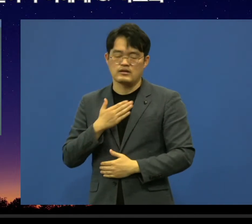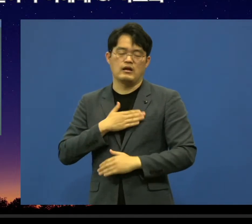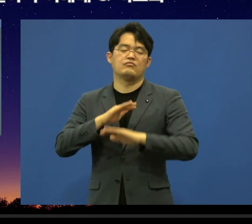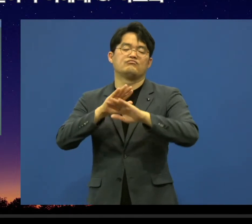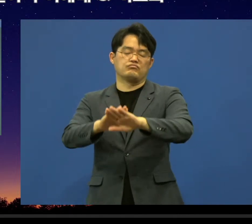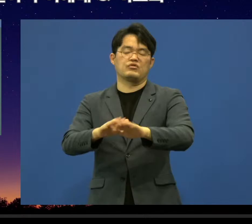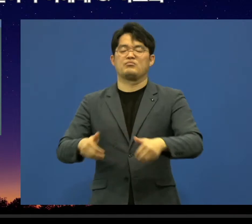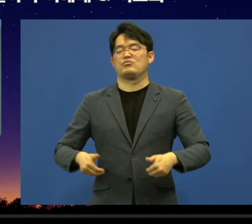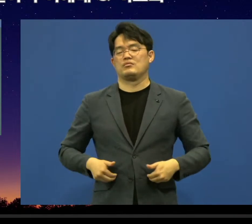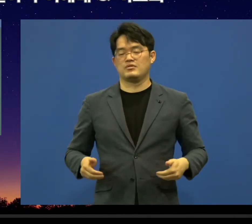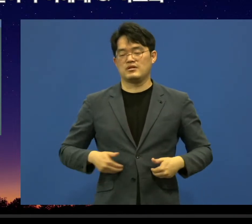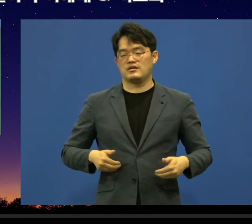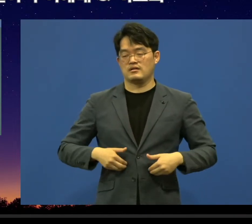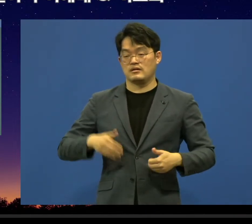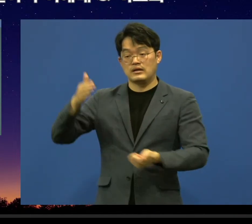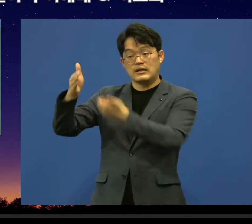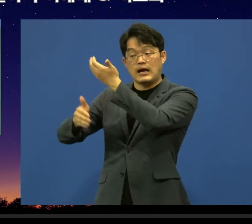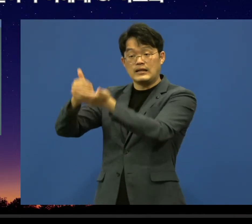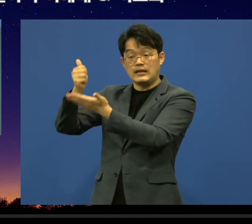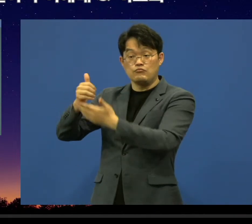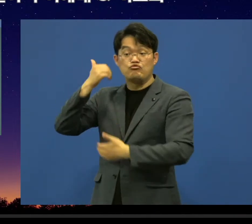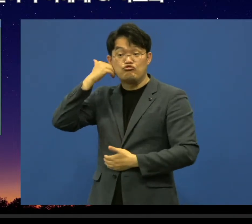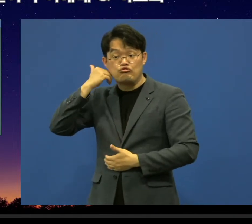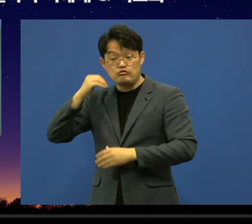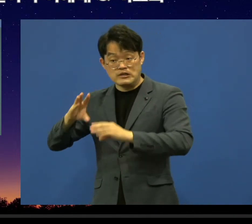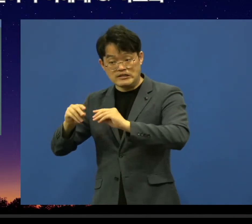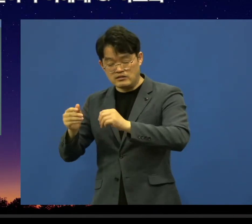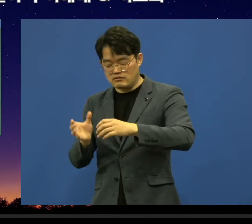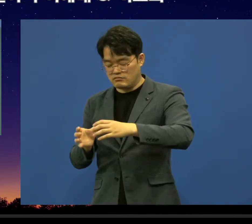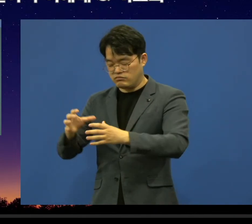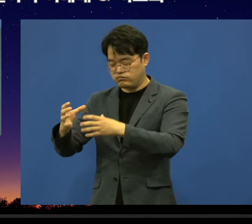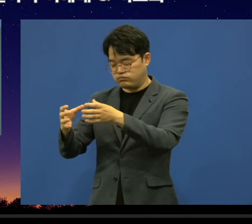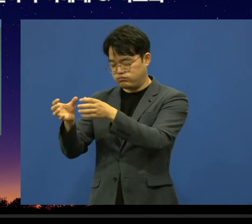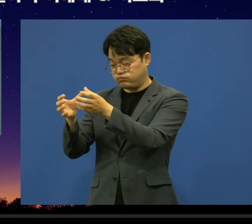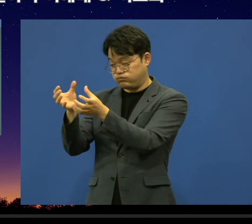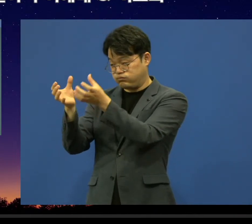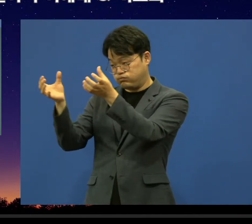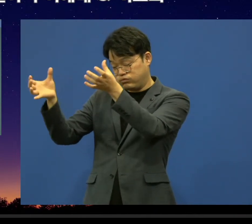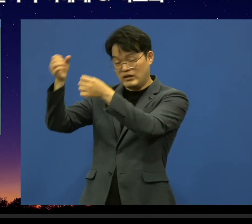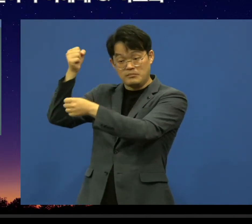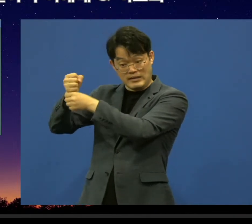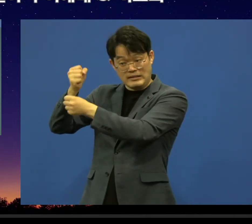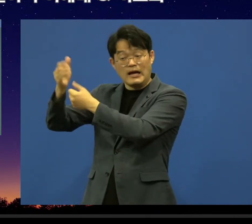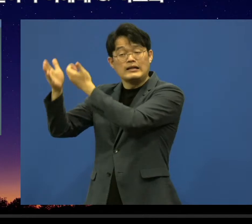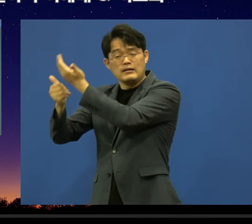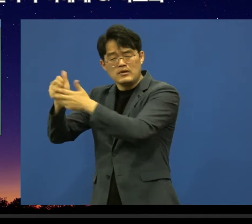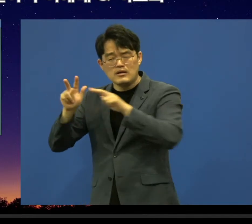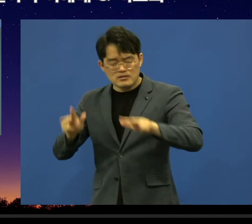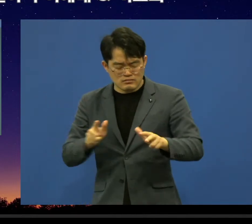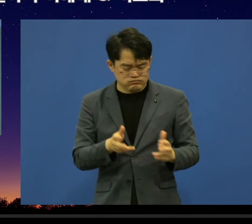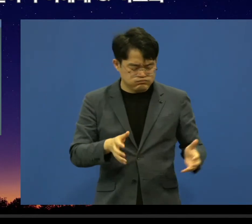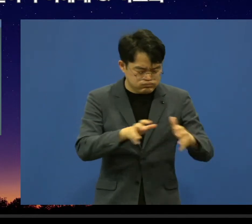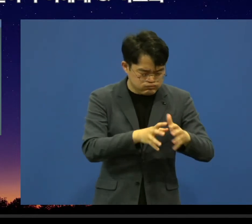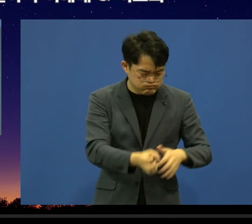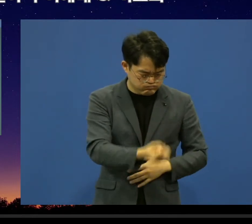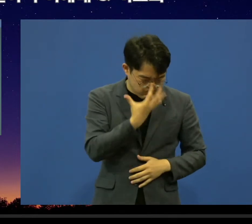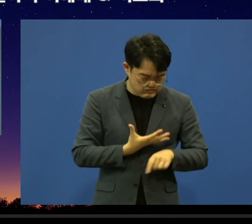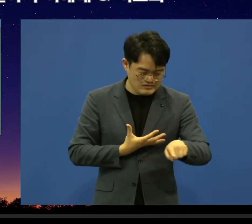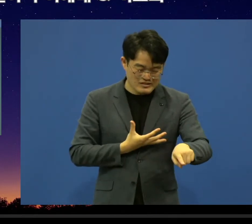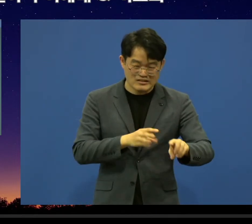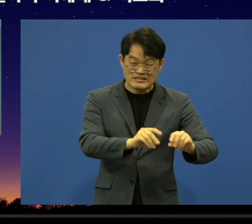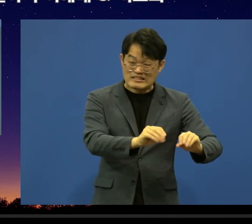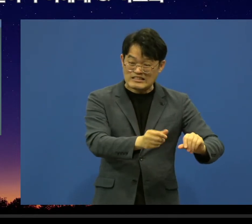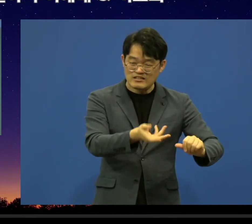지금도 여전히 여러분을 빚고 계세요. 아직 여러분들의 전성기는 오지 않았어요.